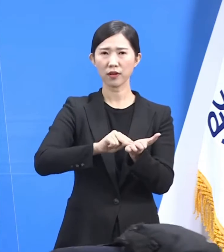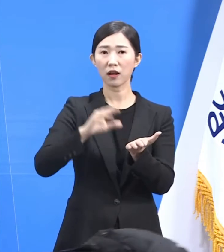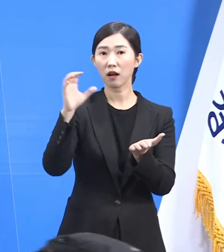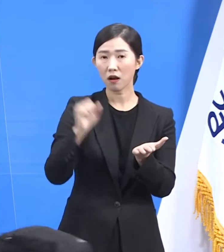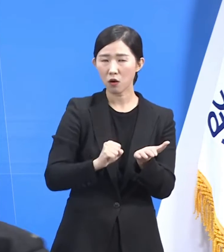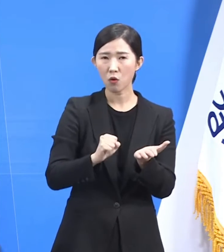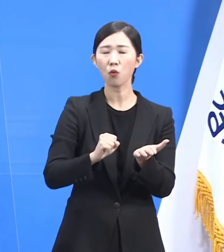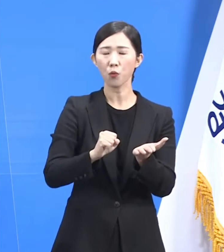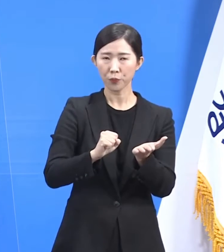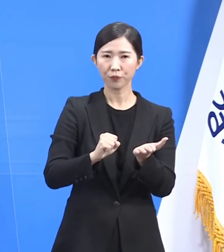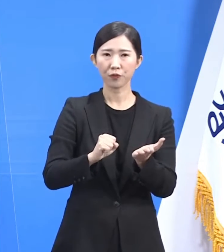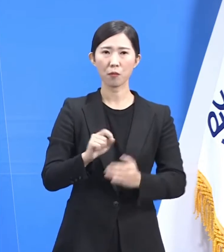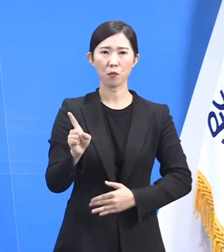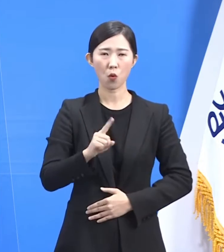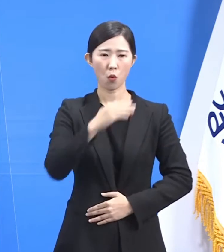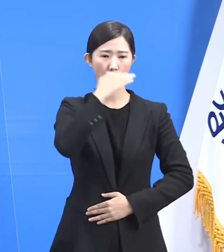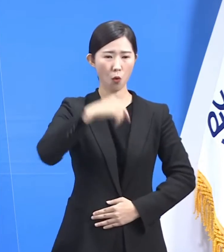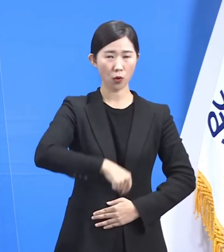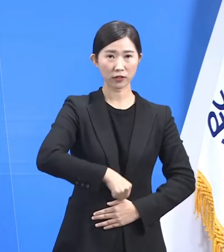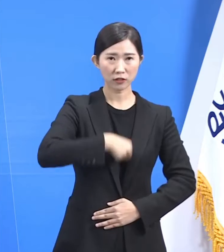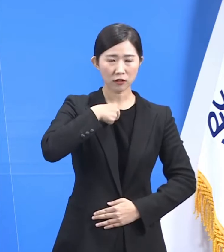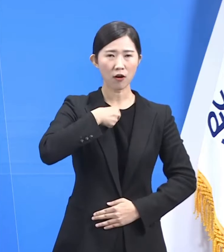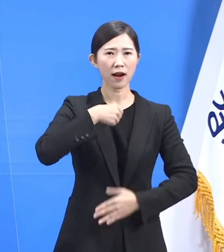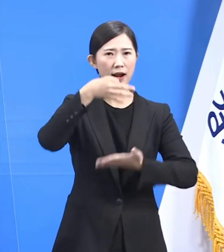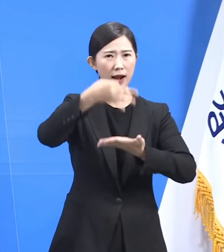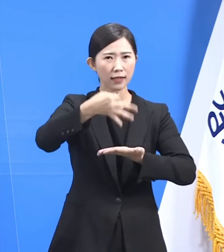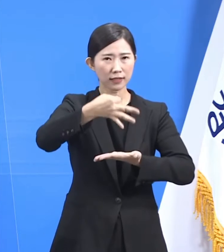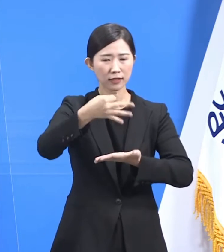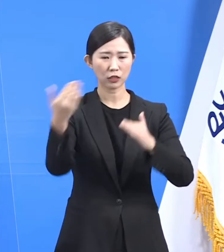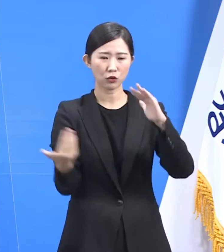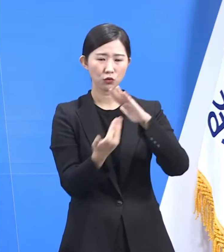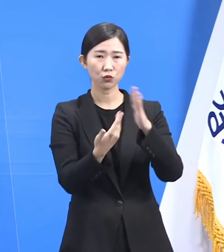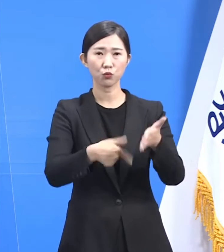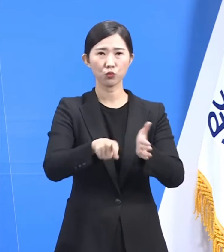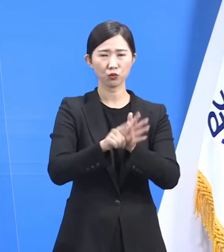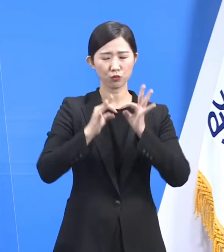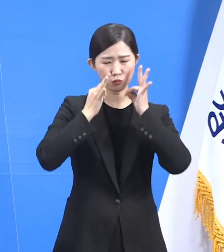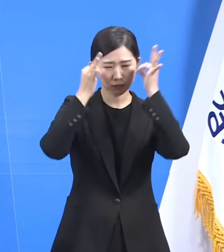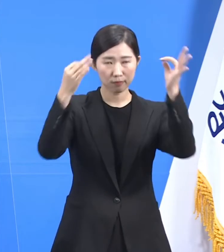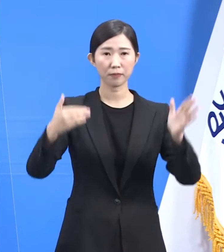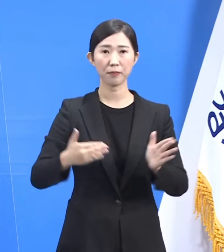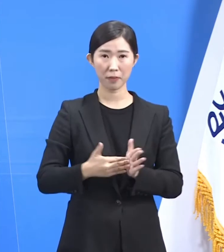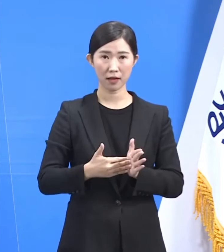가치를 표방하면서 공정의 가치를 뿌리내리기 위해서 최선을 다해왔습니다.